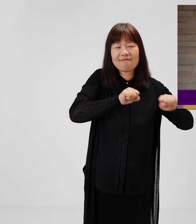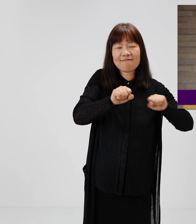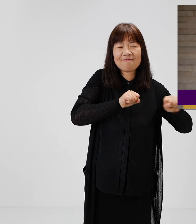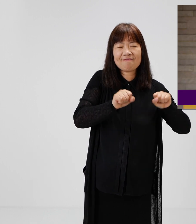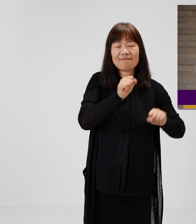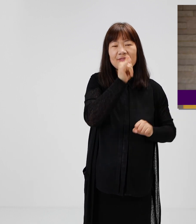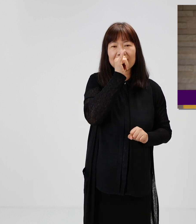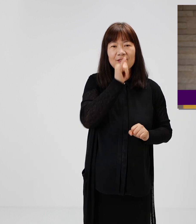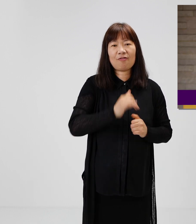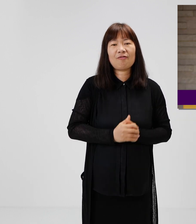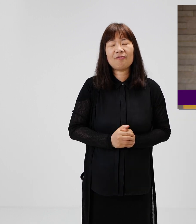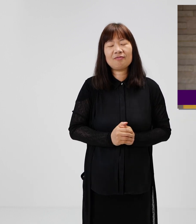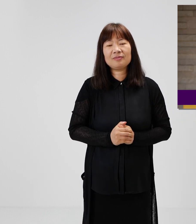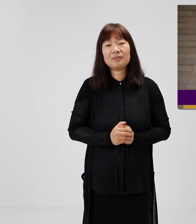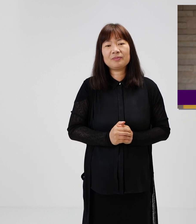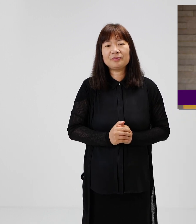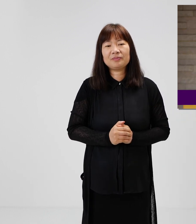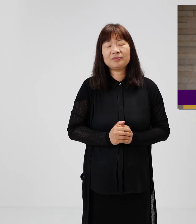같이 시작합니다.